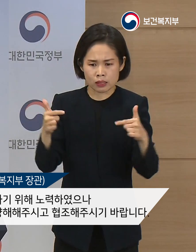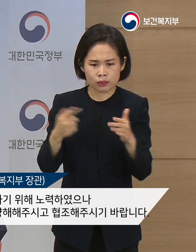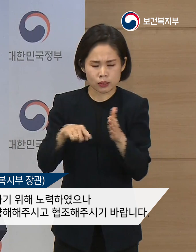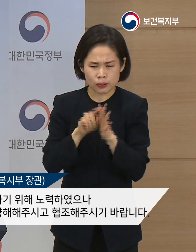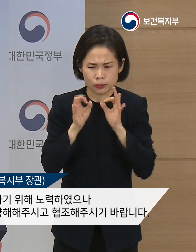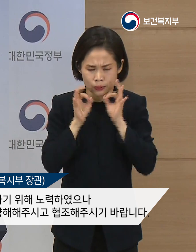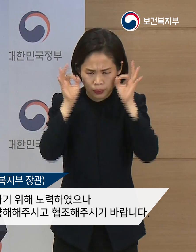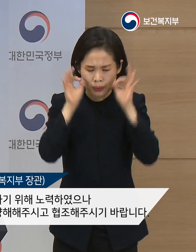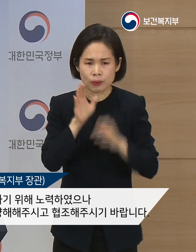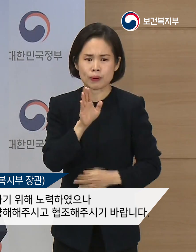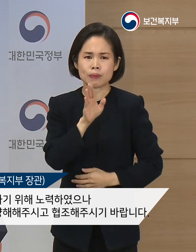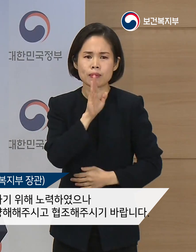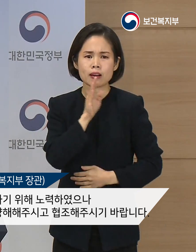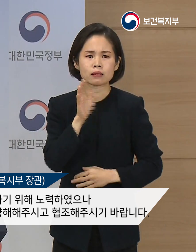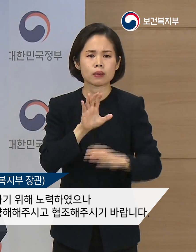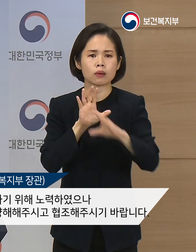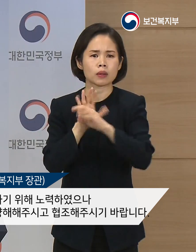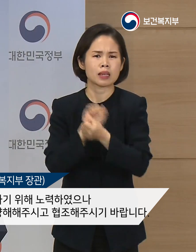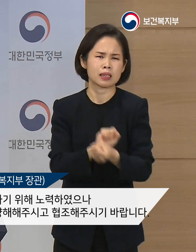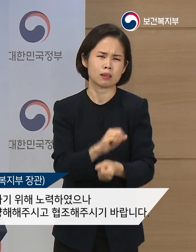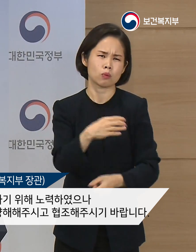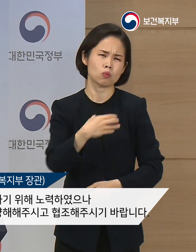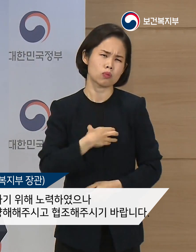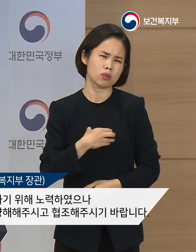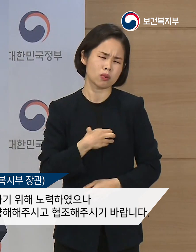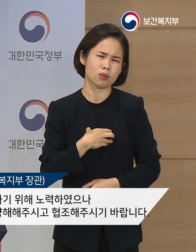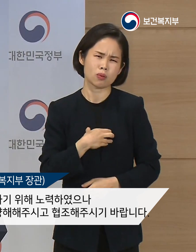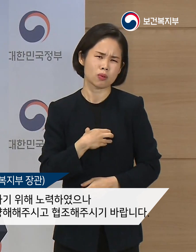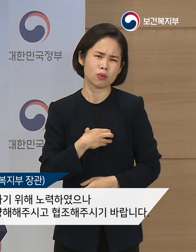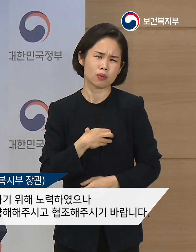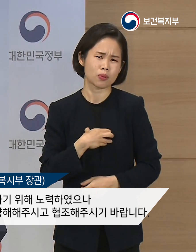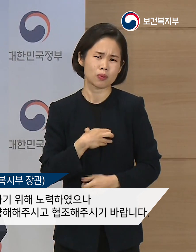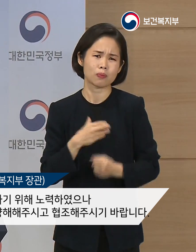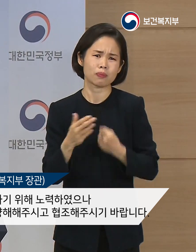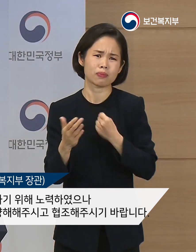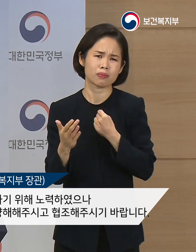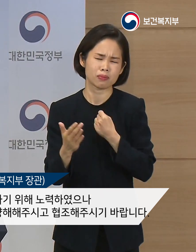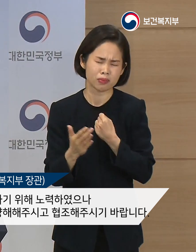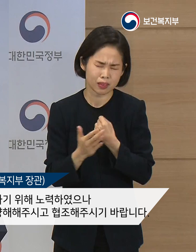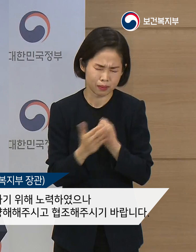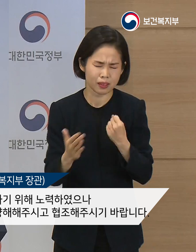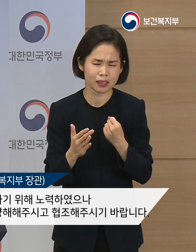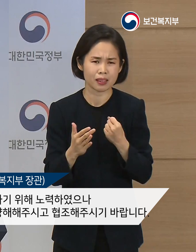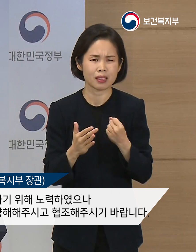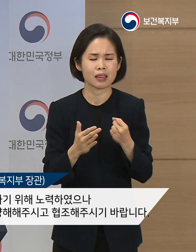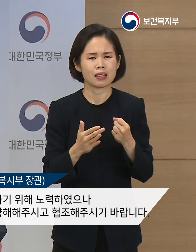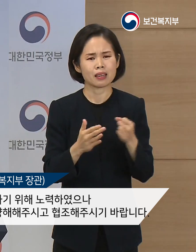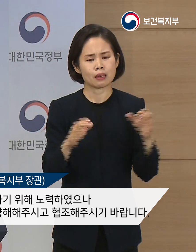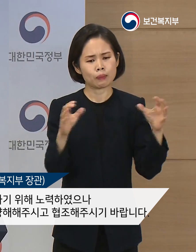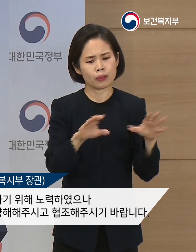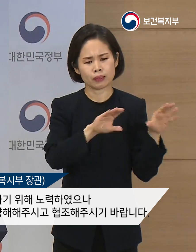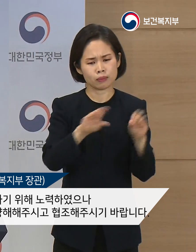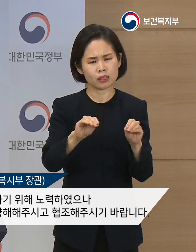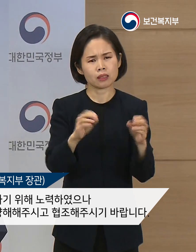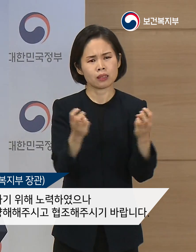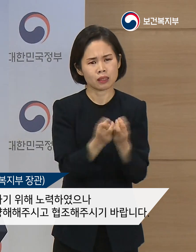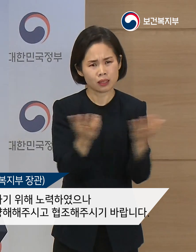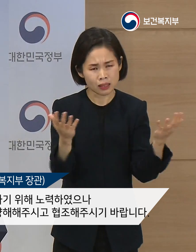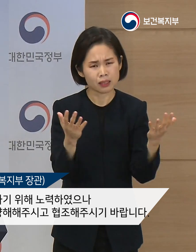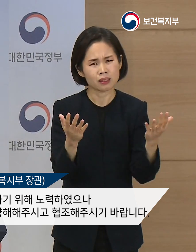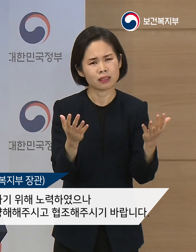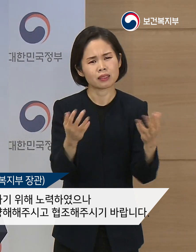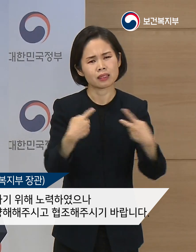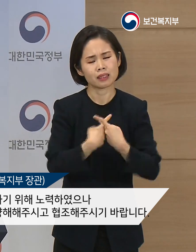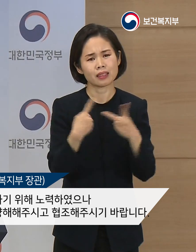등의 조치를 최소화하기 위해 노력하였으나 위험도를 고려하여 꼭 필요한 조치임을 양해해